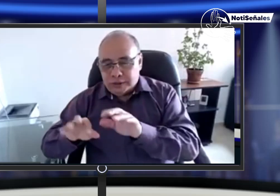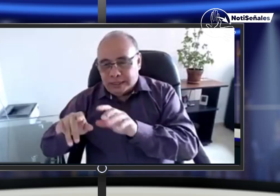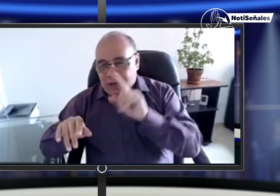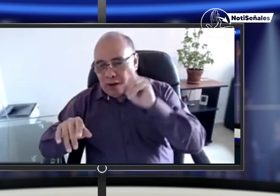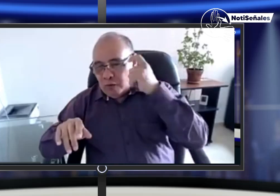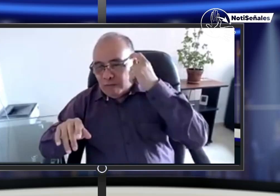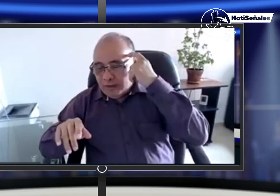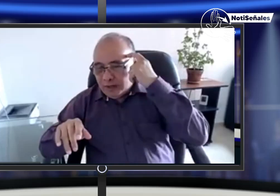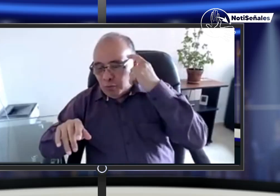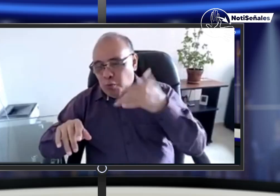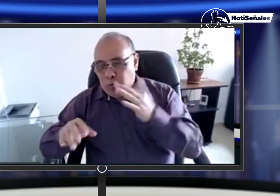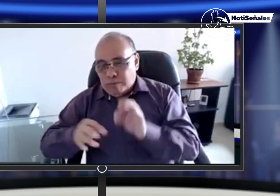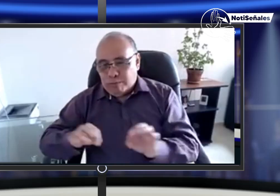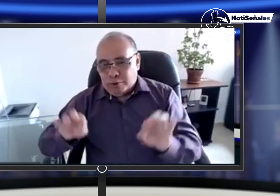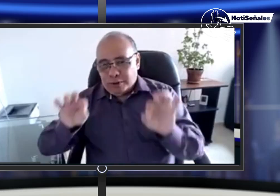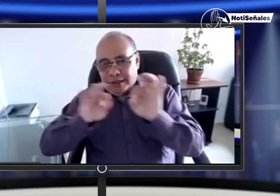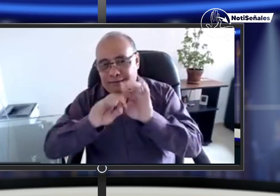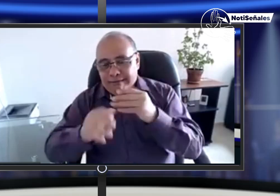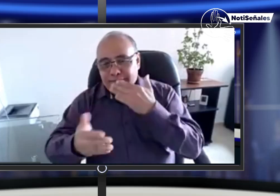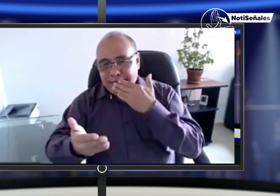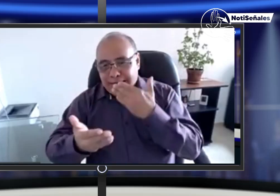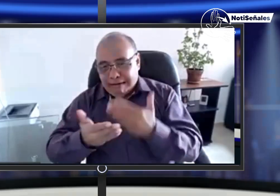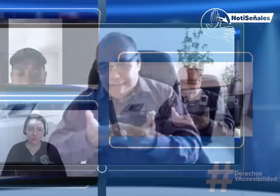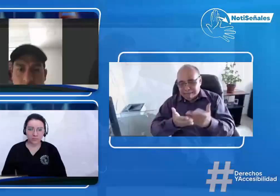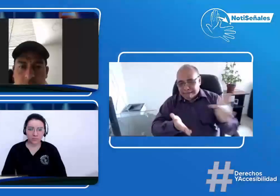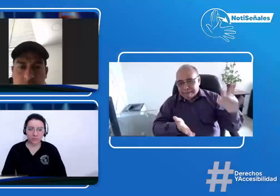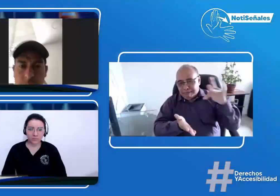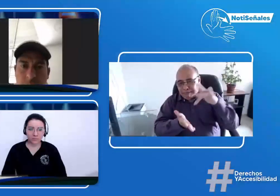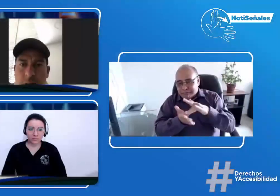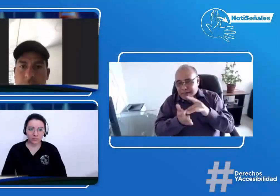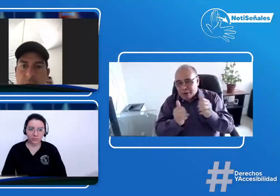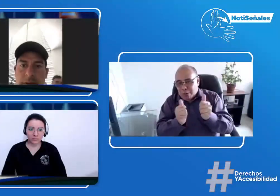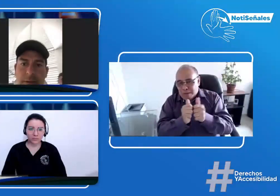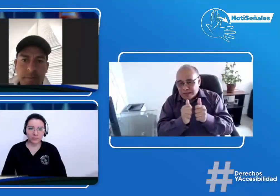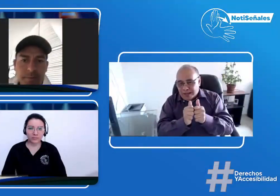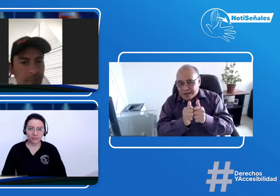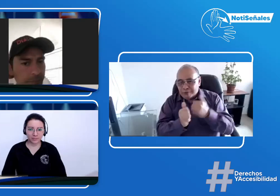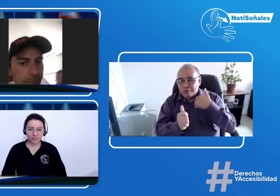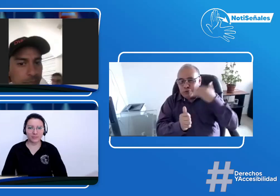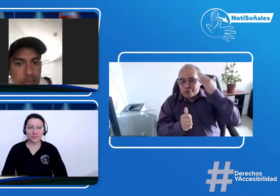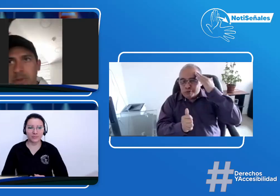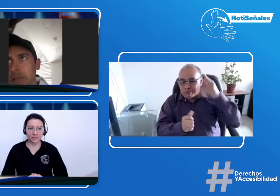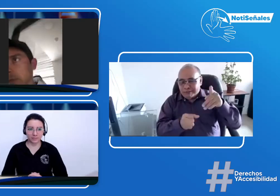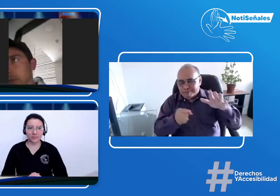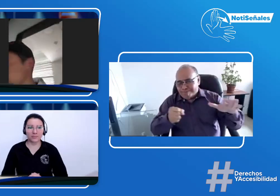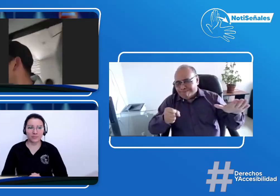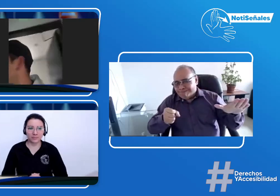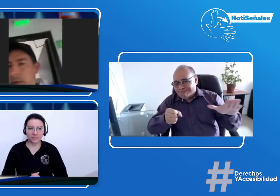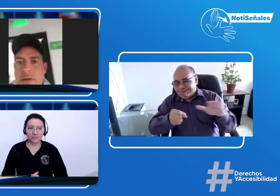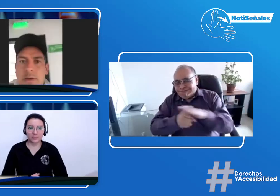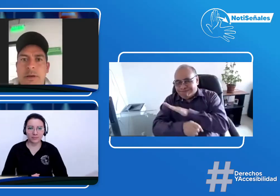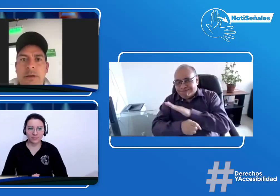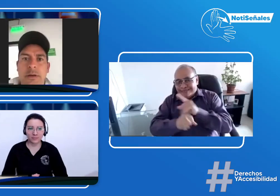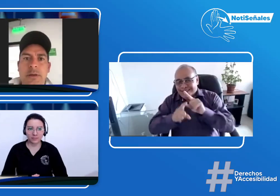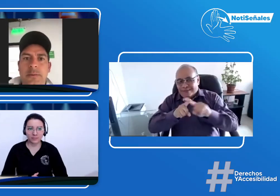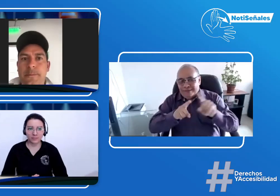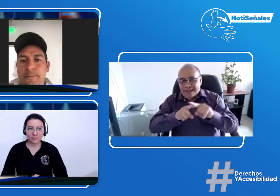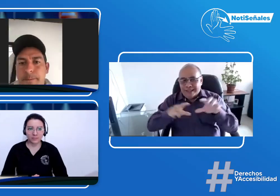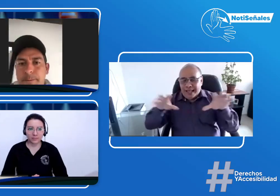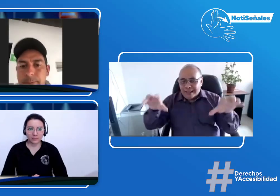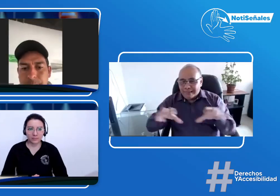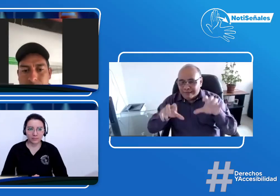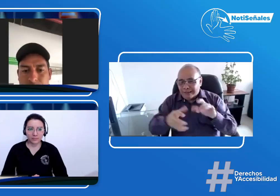el subsecretario para la gobernabilidad y la garantía de derechos, el señor Daniel René Camacho. Muchas gracias